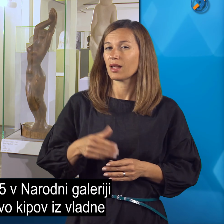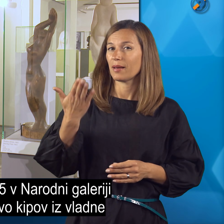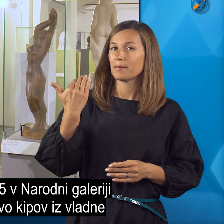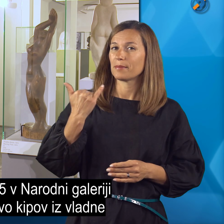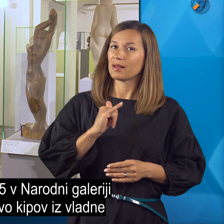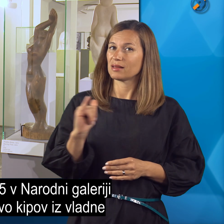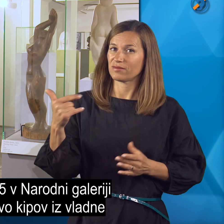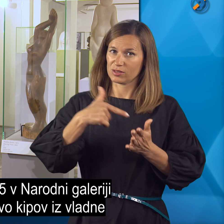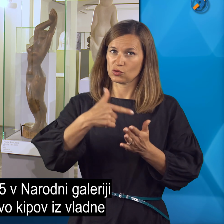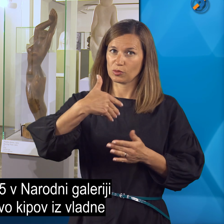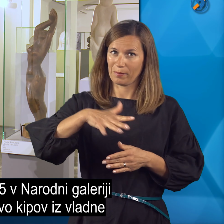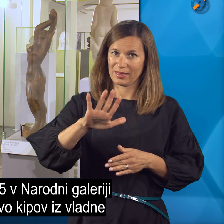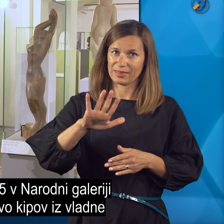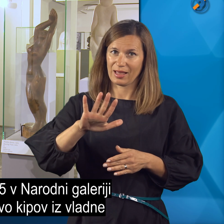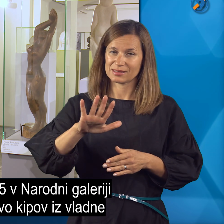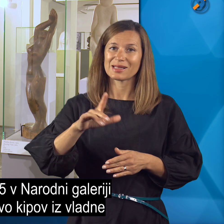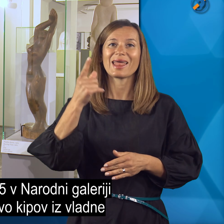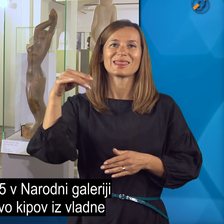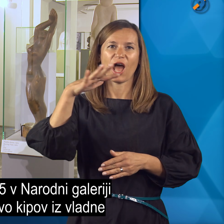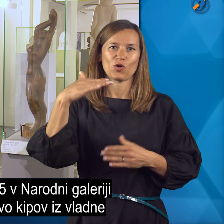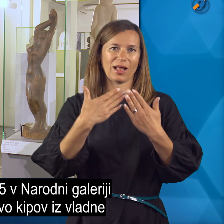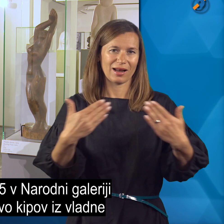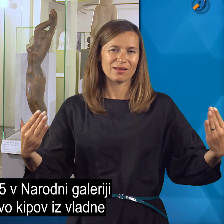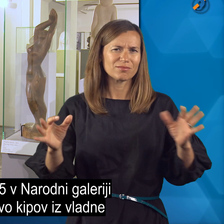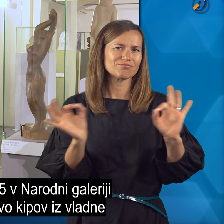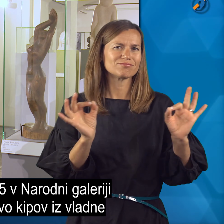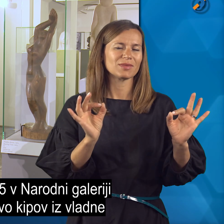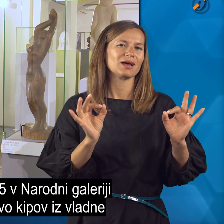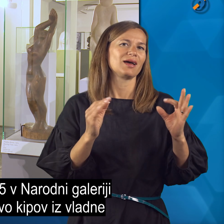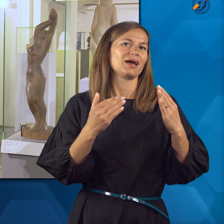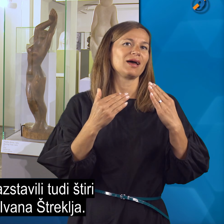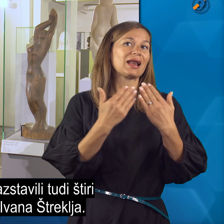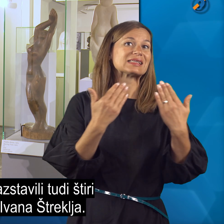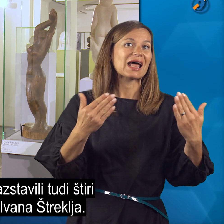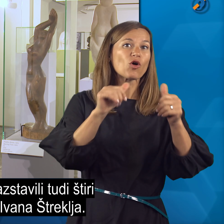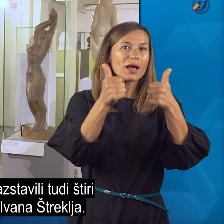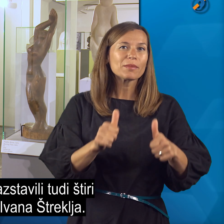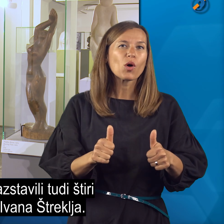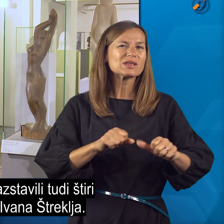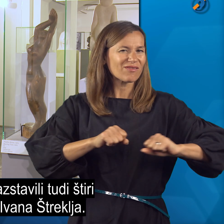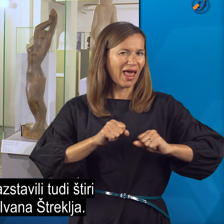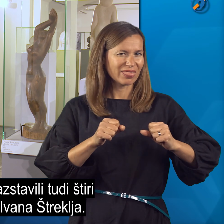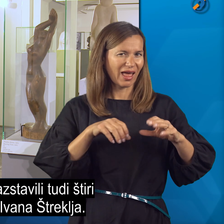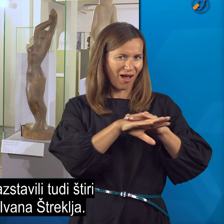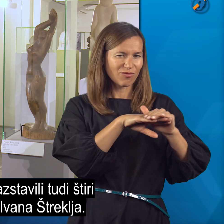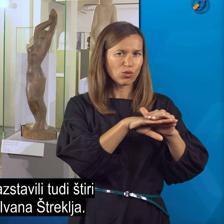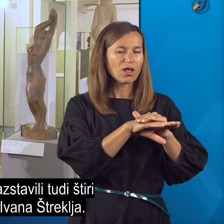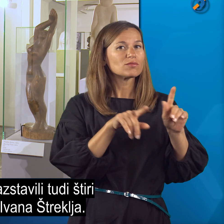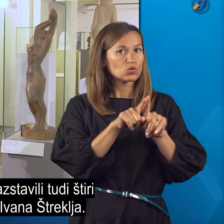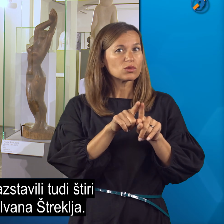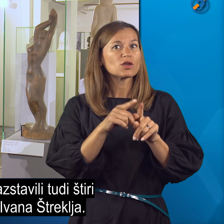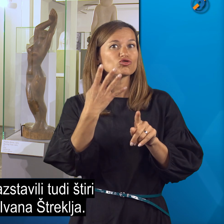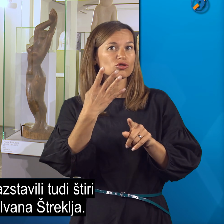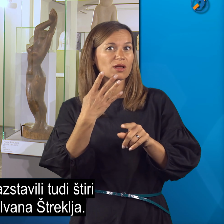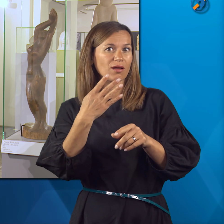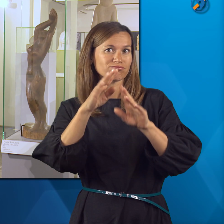Ko smo leta 2015 v Narodni galeriji pripravili razstavo Kipov iz vladnega fonda, smo razstavili tudi 4 dela kiparja